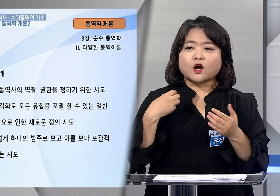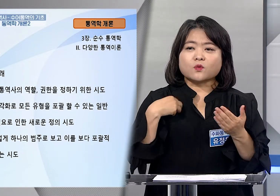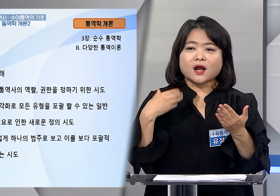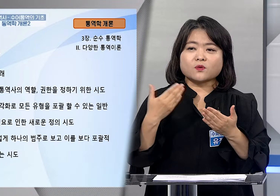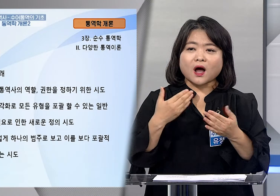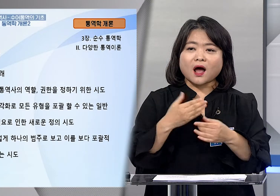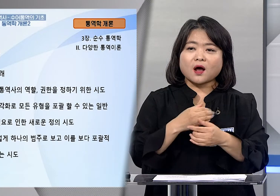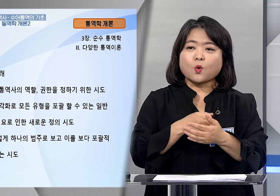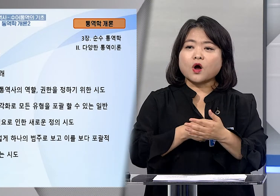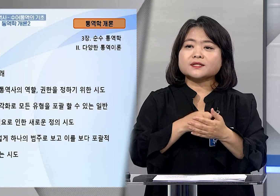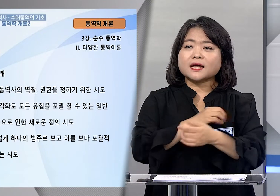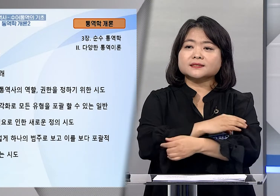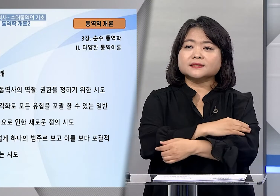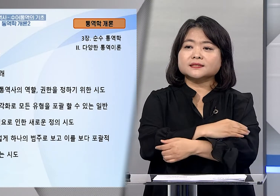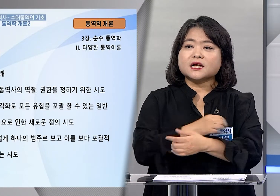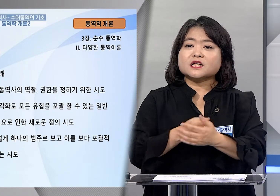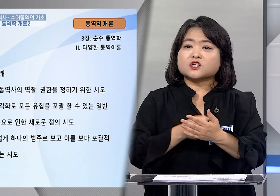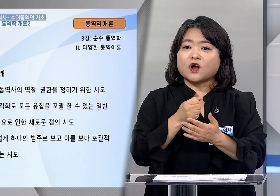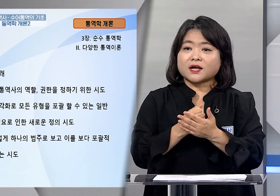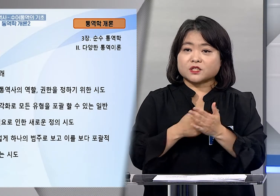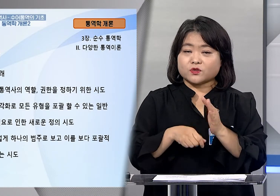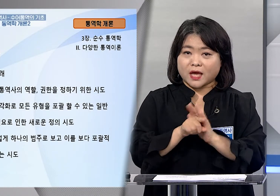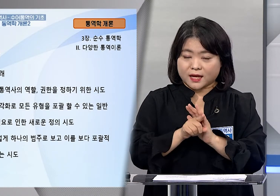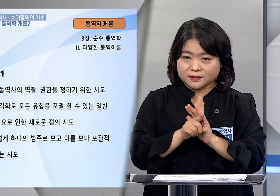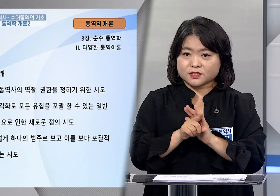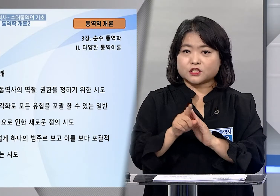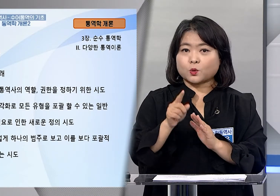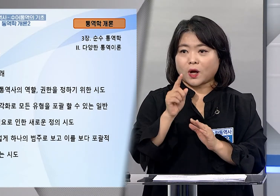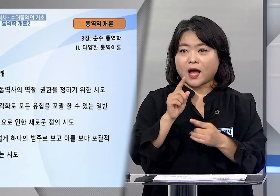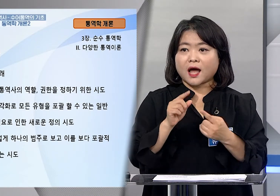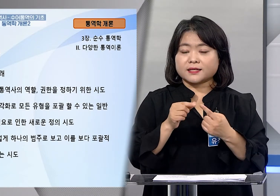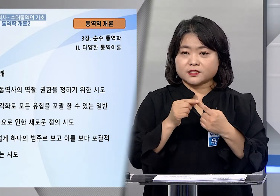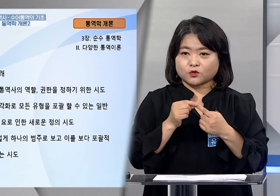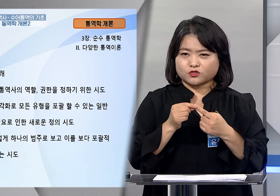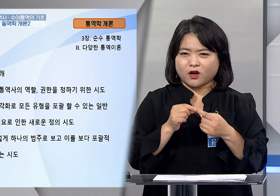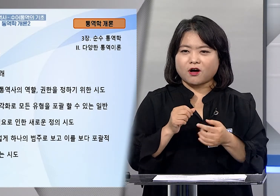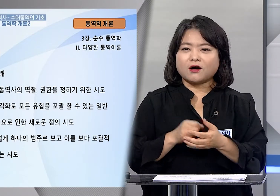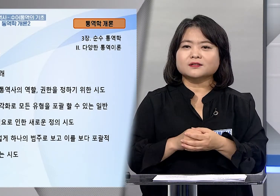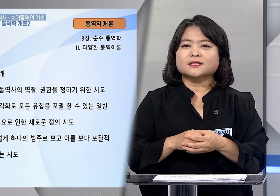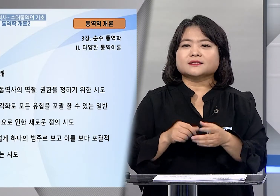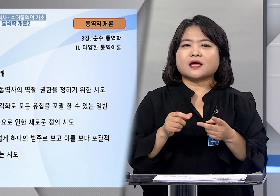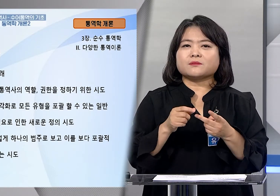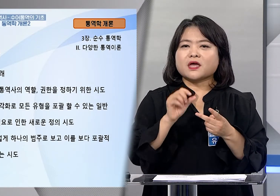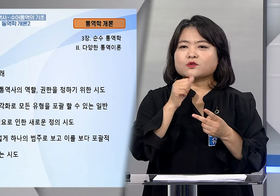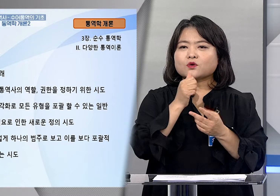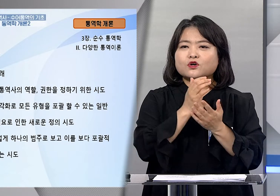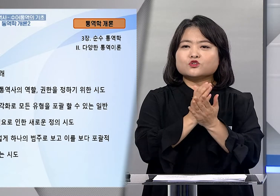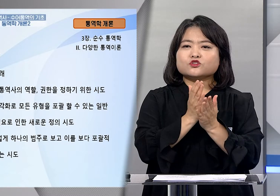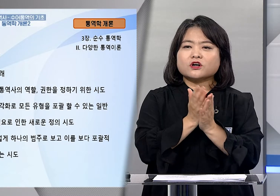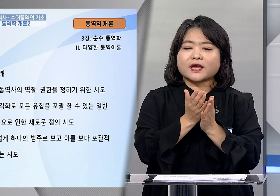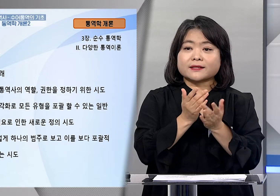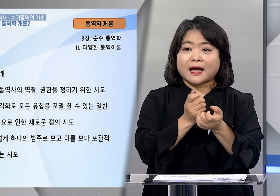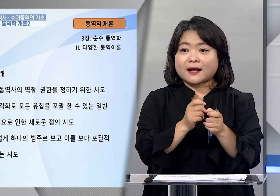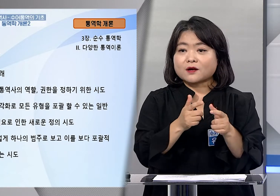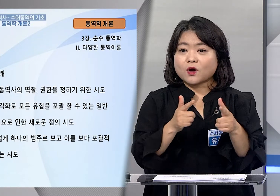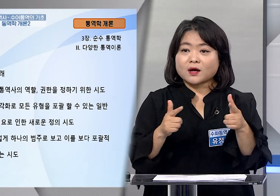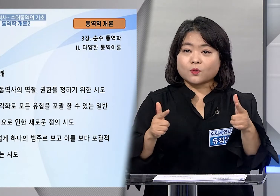역할과 권한을 정하기 위한 시도가 있었고요. 그 다음에 통역 유형의 다각화로